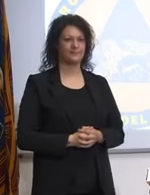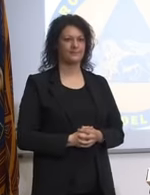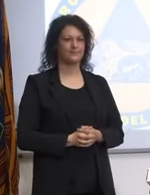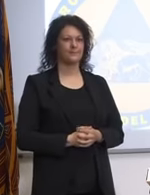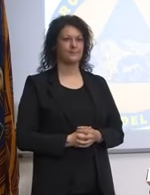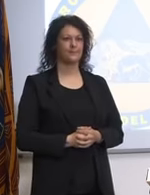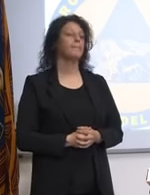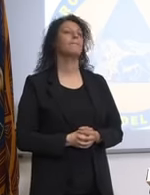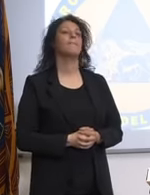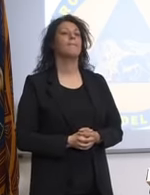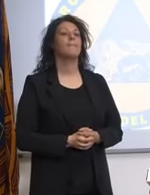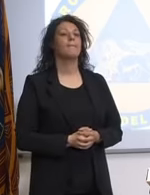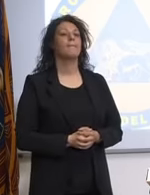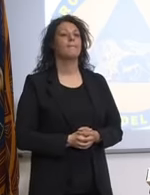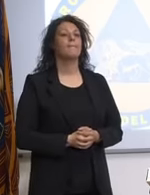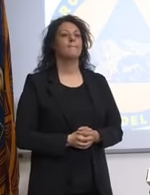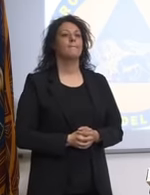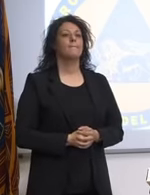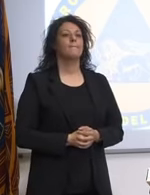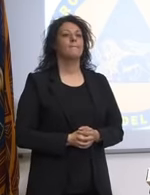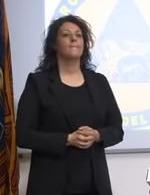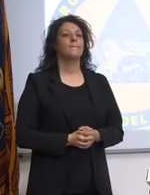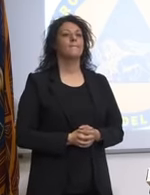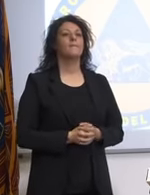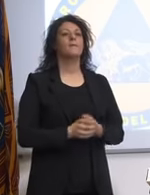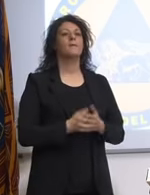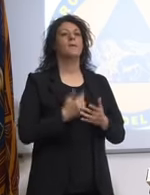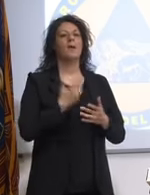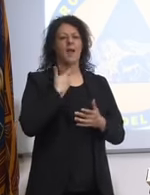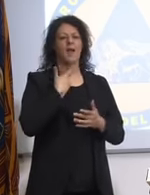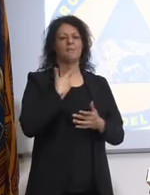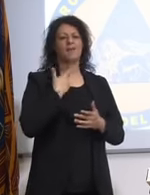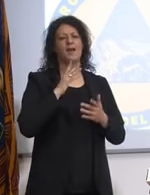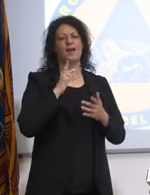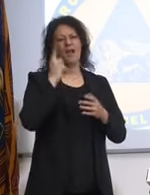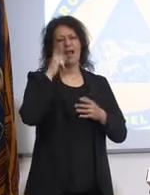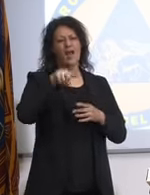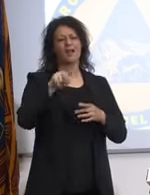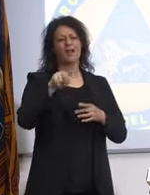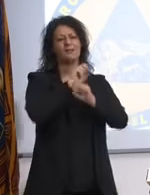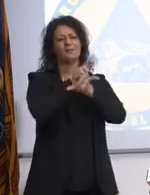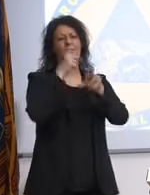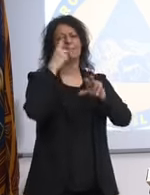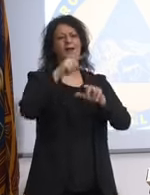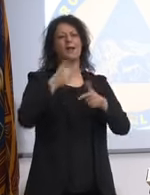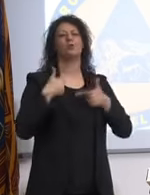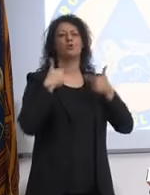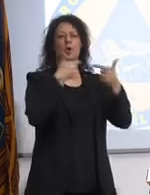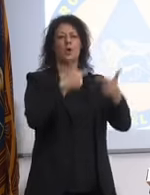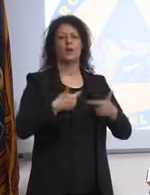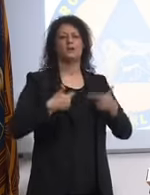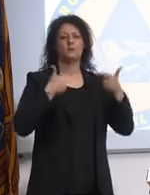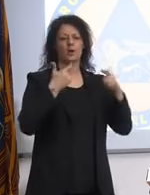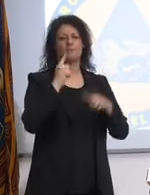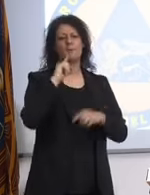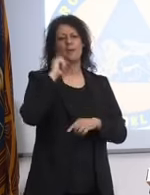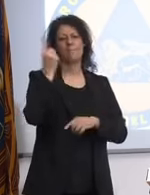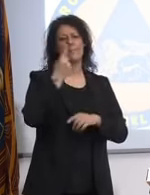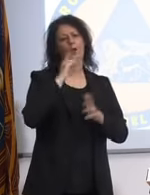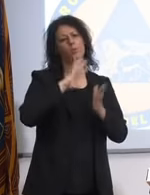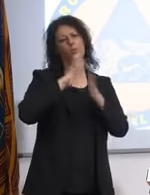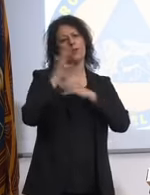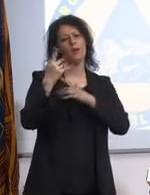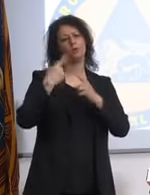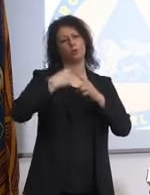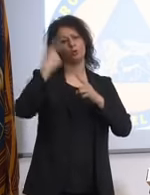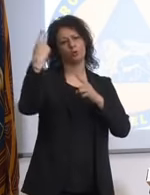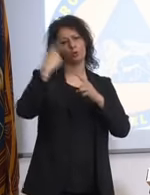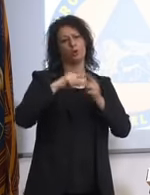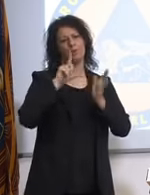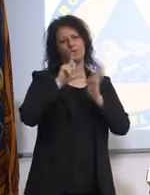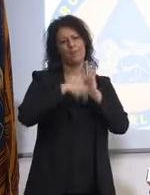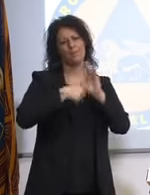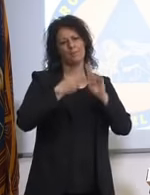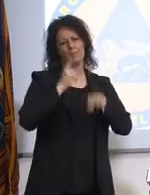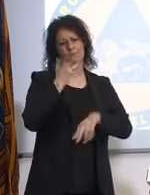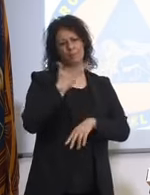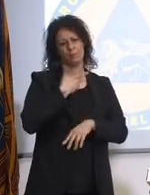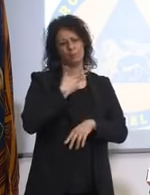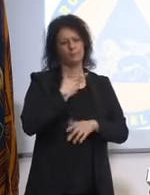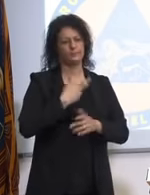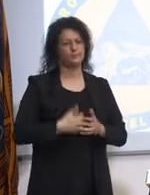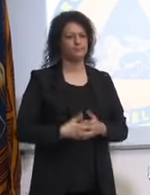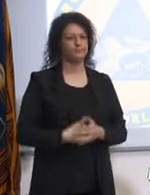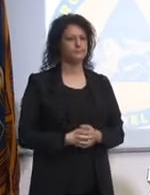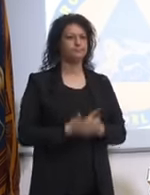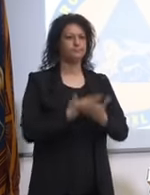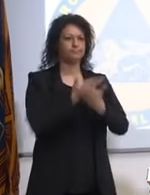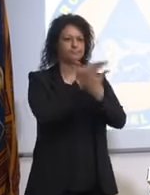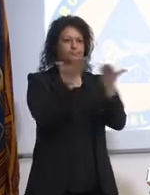poi avrei un sacco di comunicazioni rispetto alle donazioni, però preferisco farle un altro giorno perché ho più tempo. Prego.